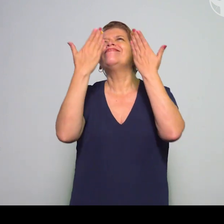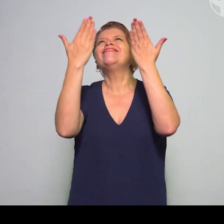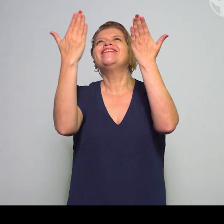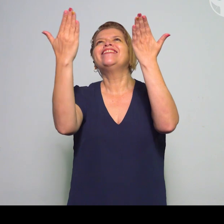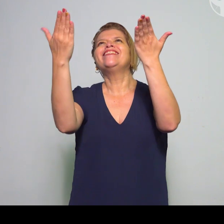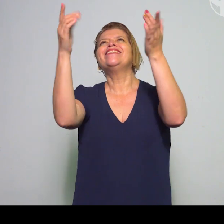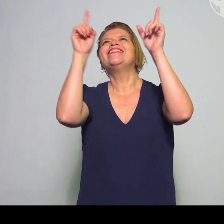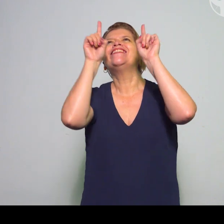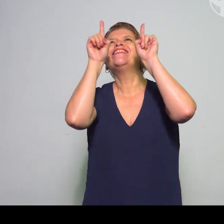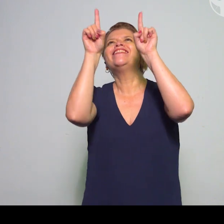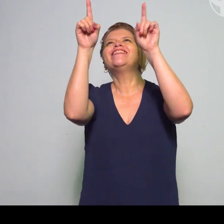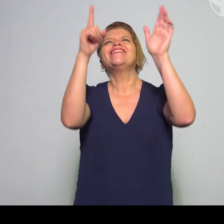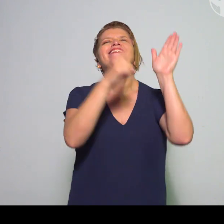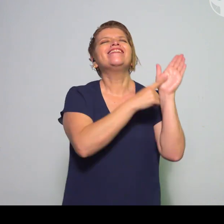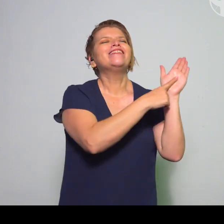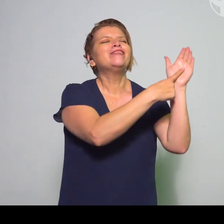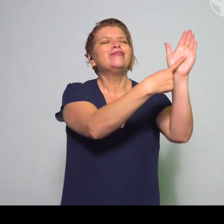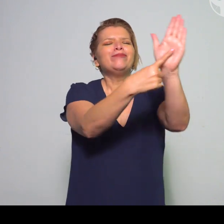vasija para